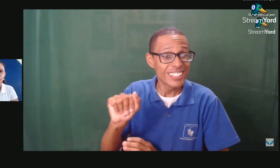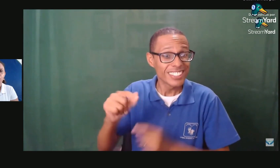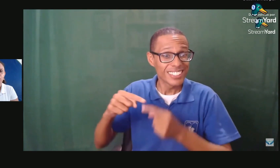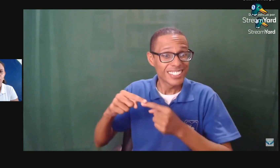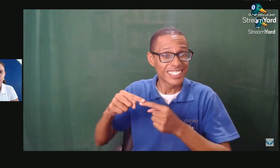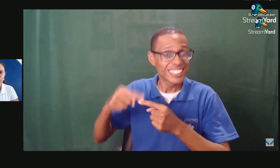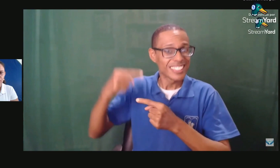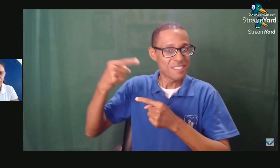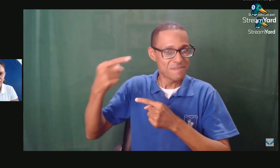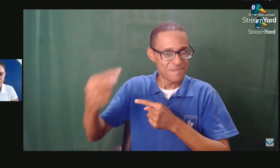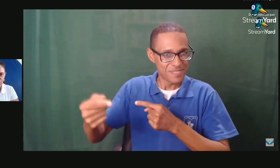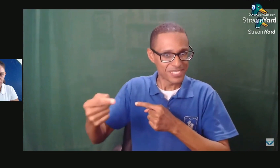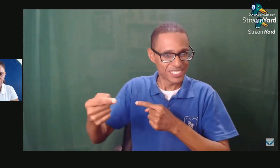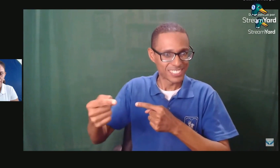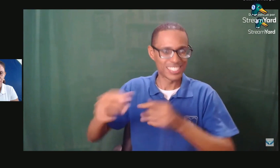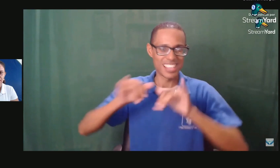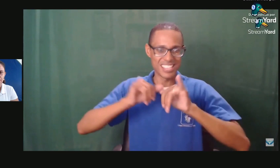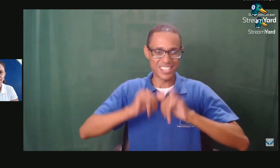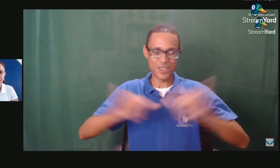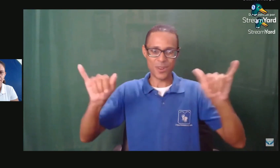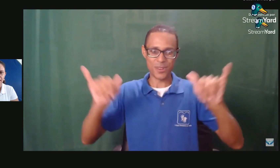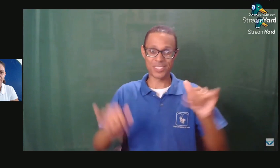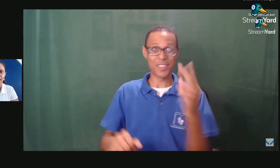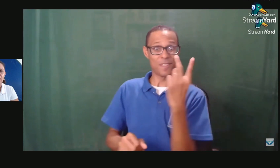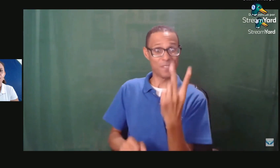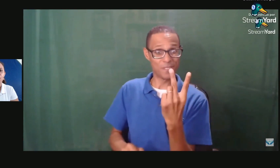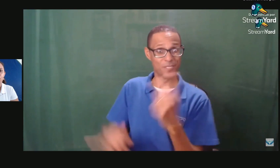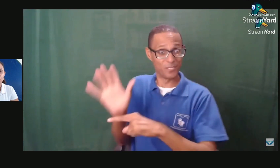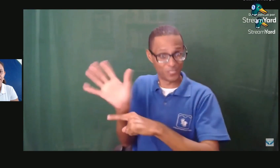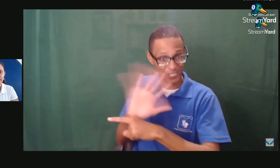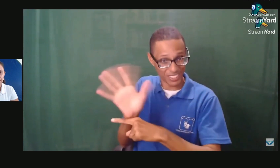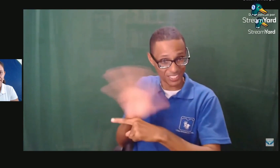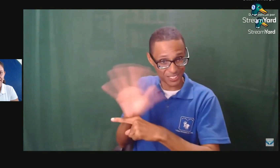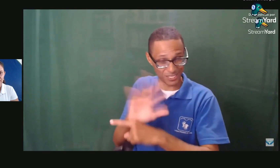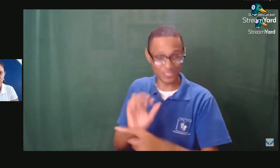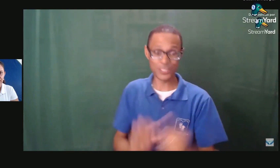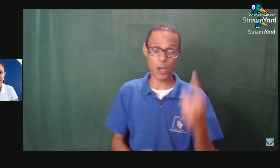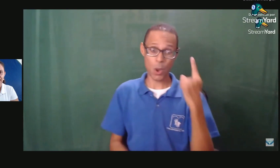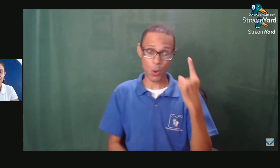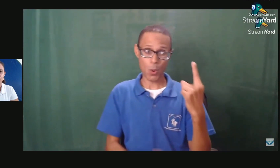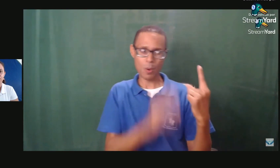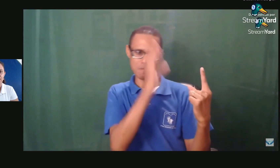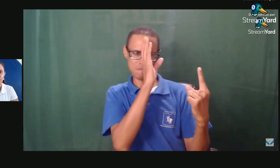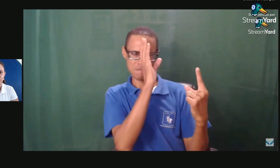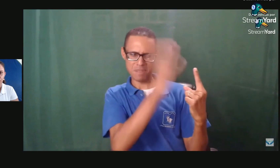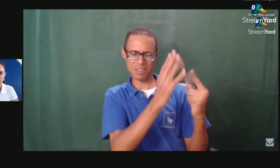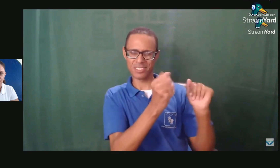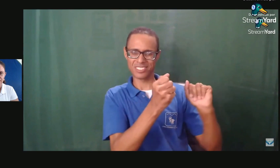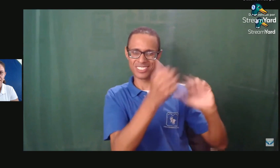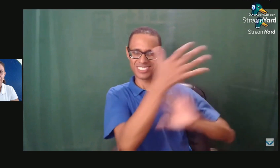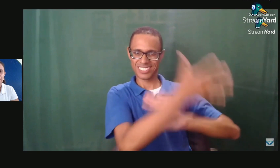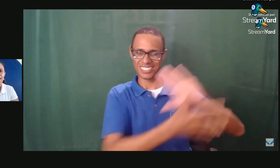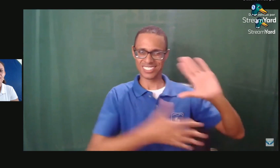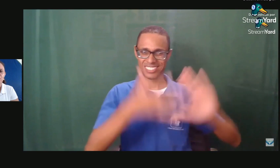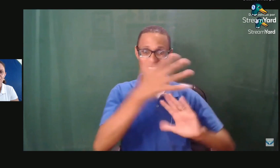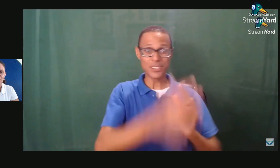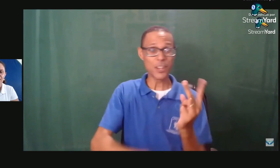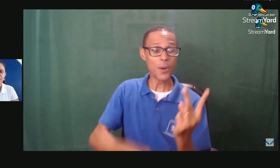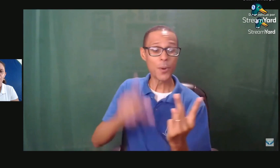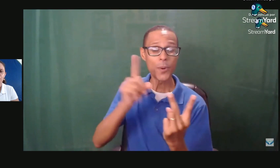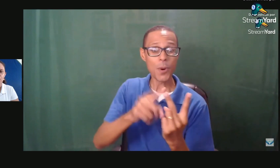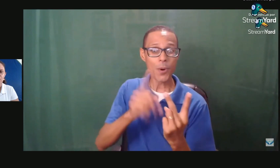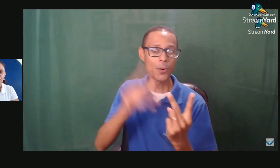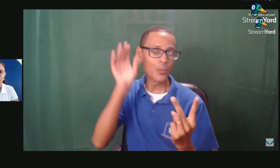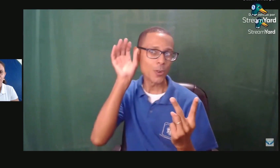então, um novo vídeo na próxima semana com a interpretação direta, com a versão voz, mas